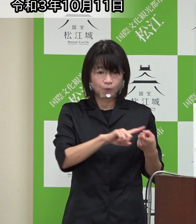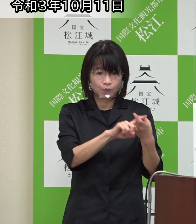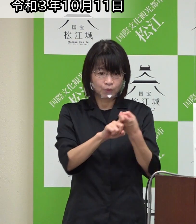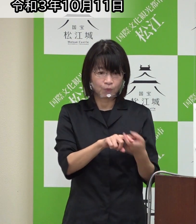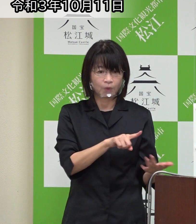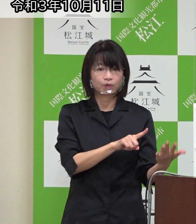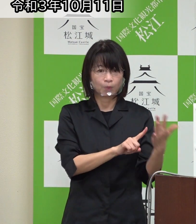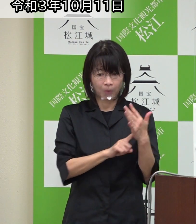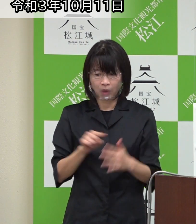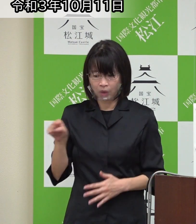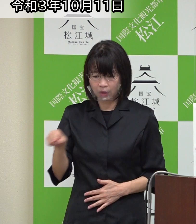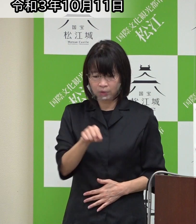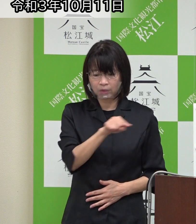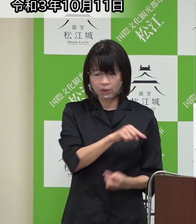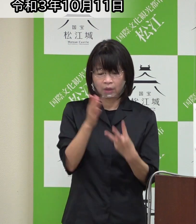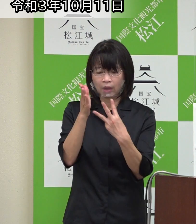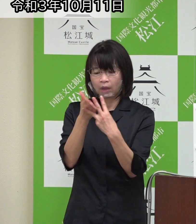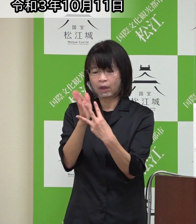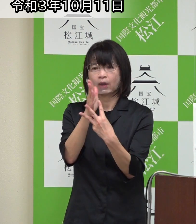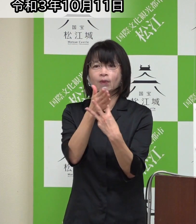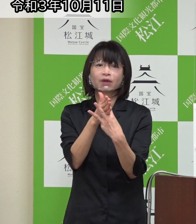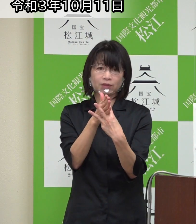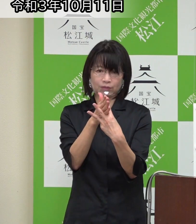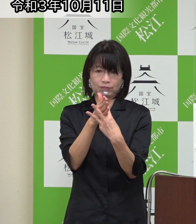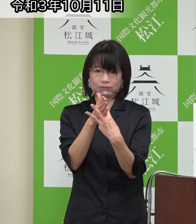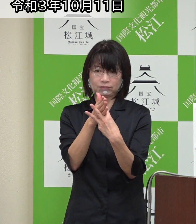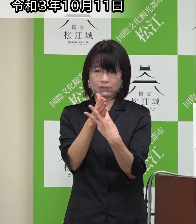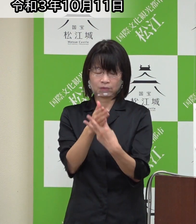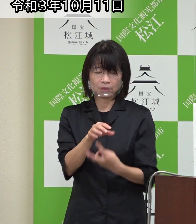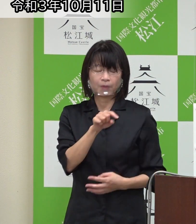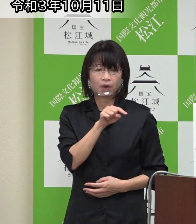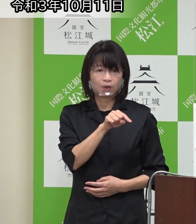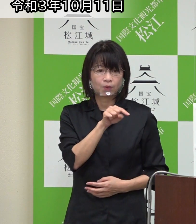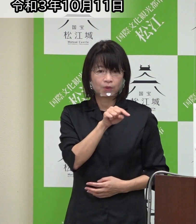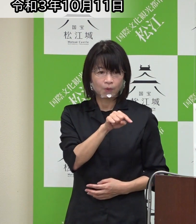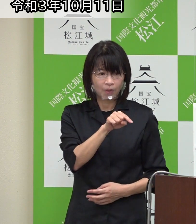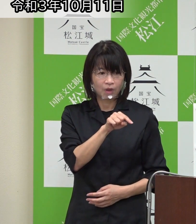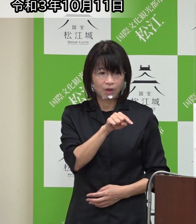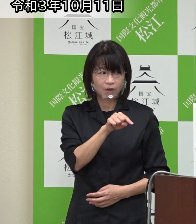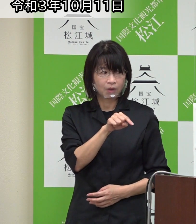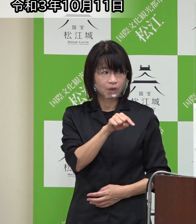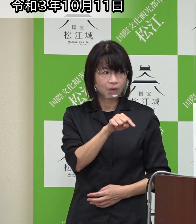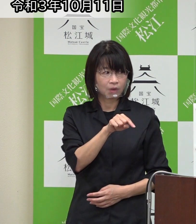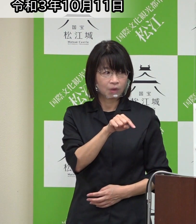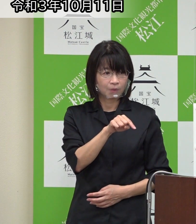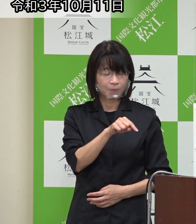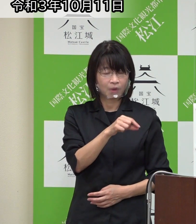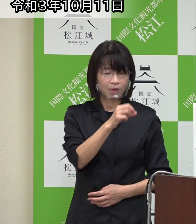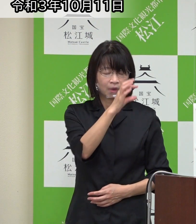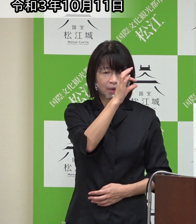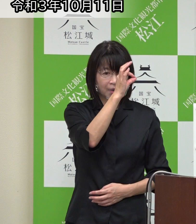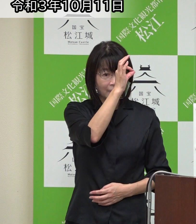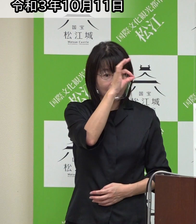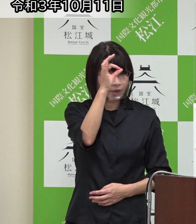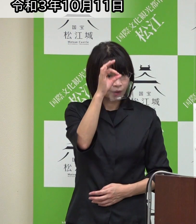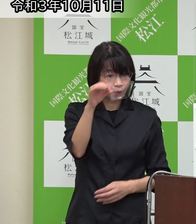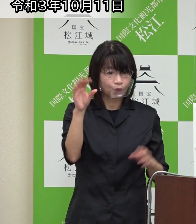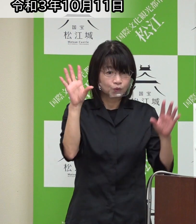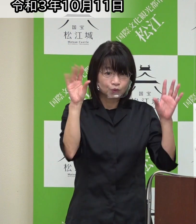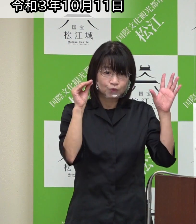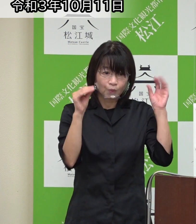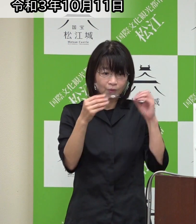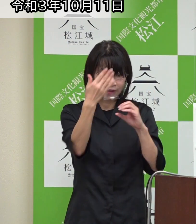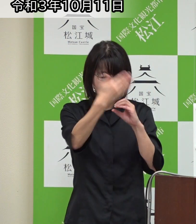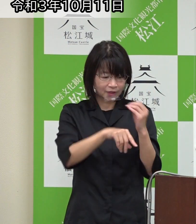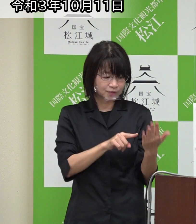さんが挙げられているやつは、観光情報なので結構花鳥 風月的な写真映えするものも